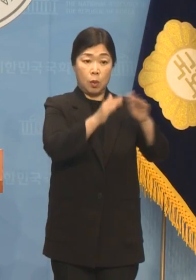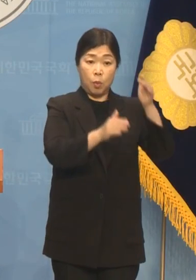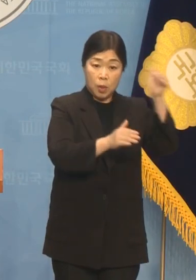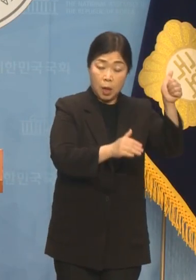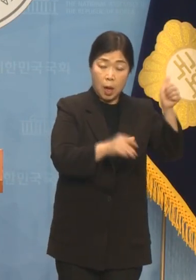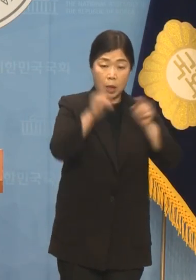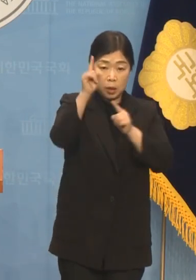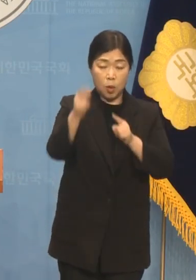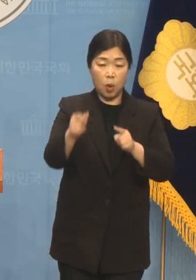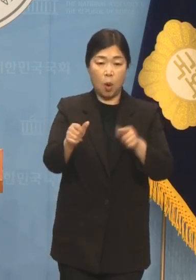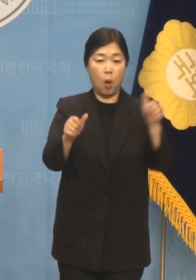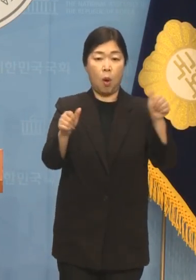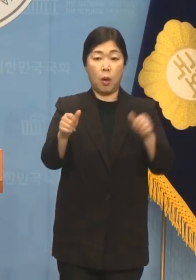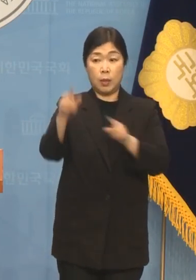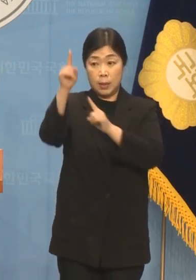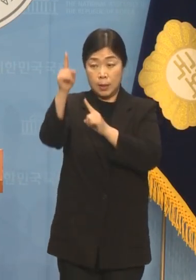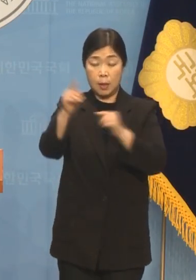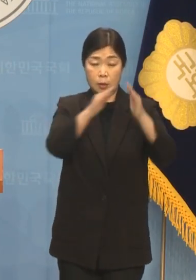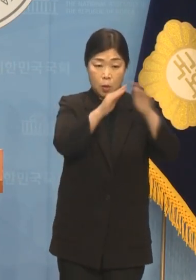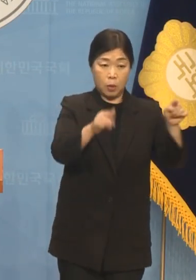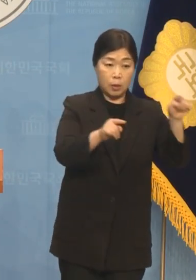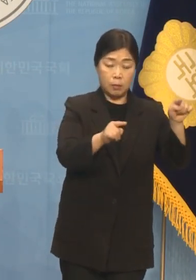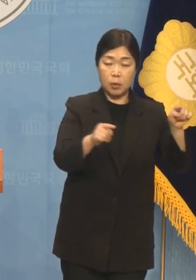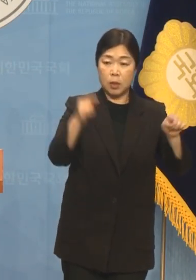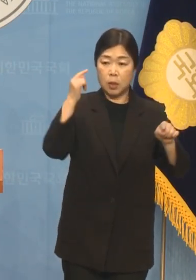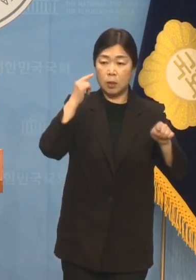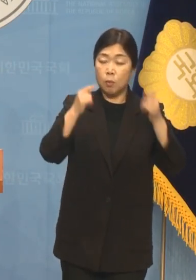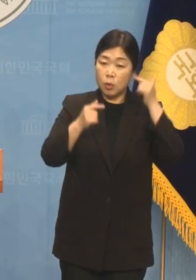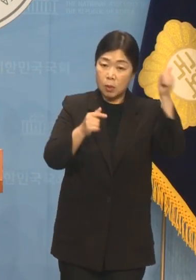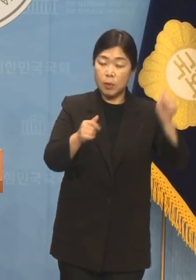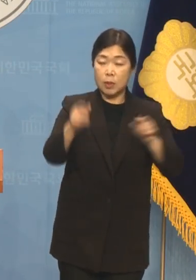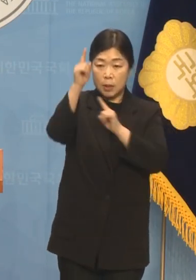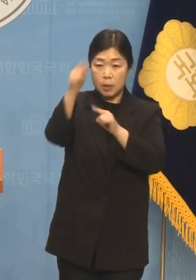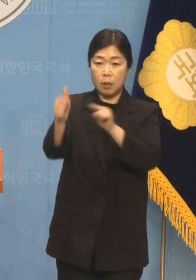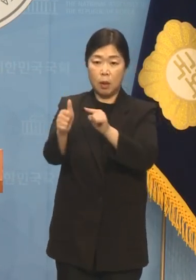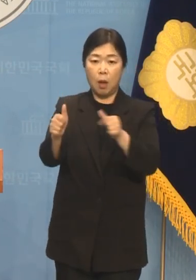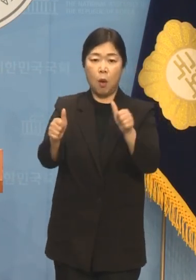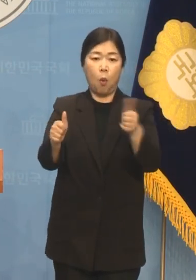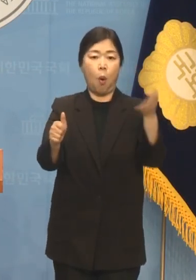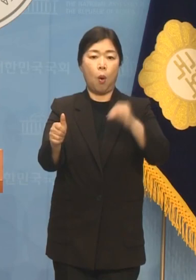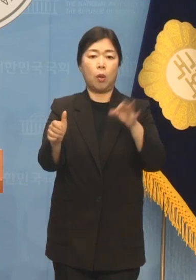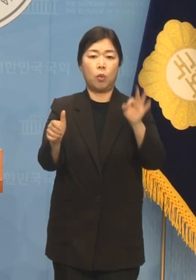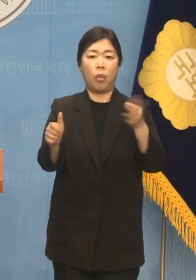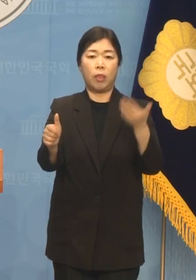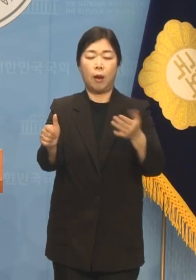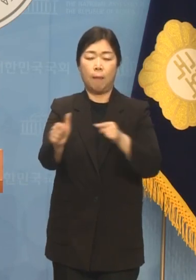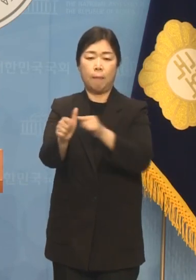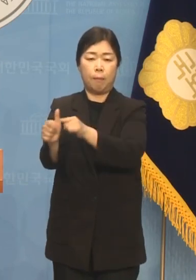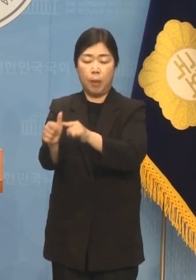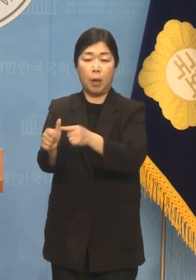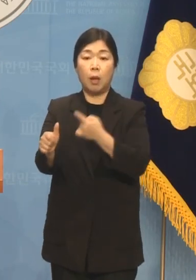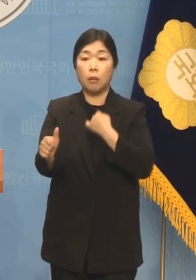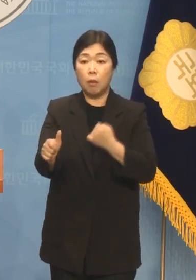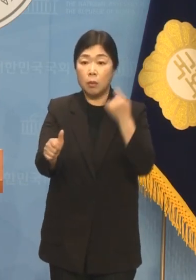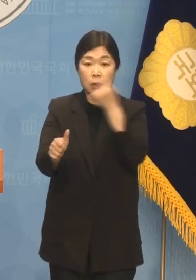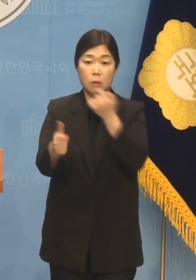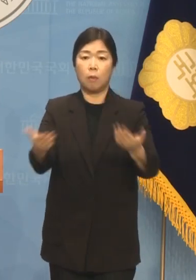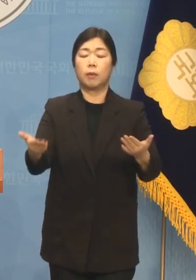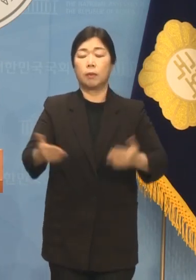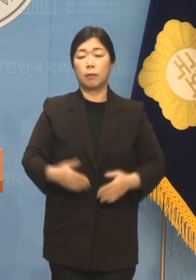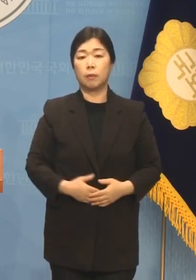5억 원을 먼저 요구하였다는 어떠한 자료도 제시하지 못하였습니다. 그런 적이 없기